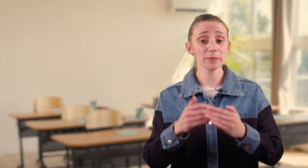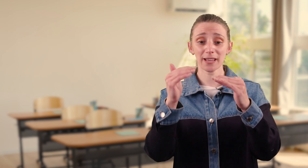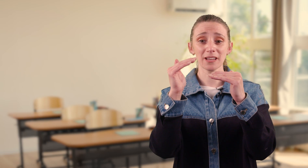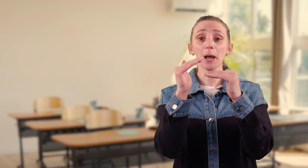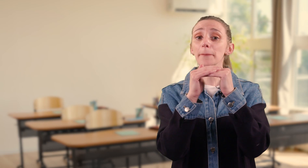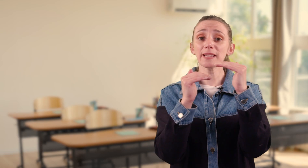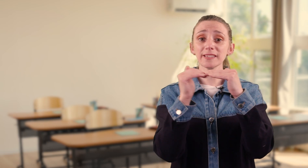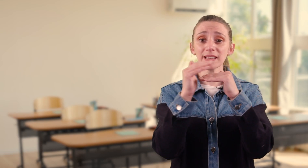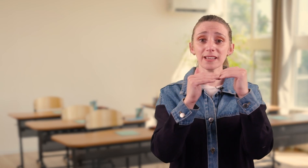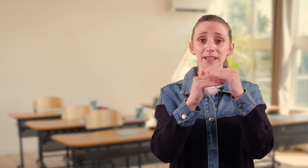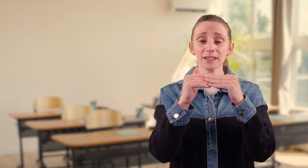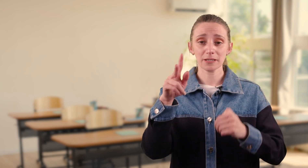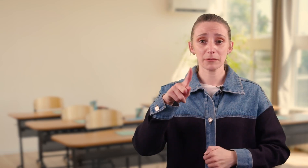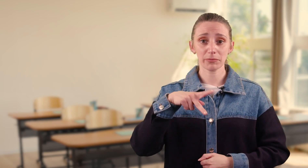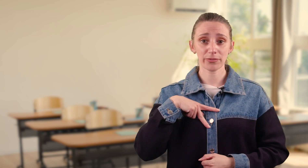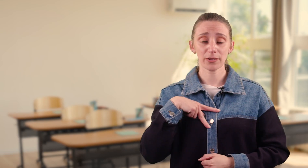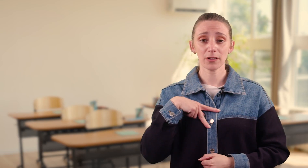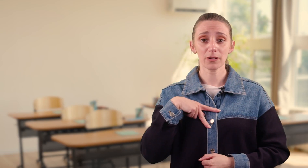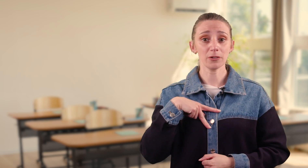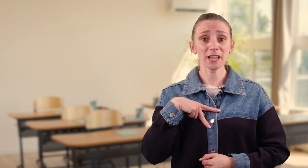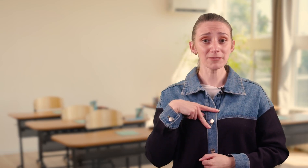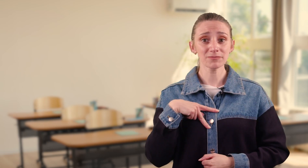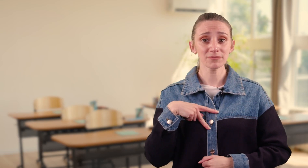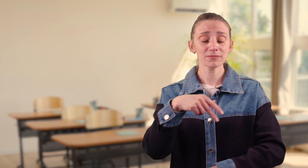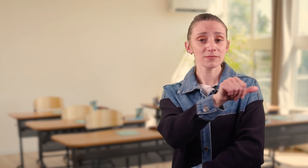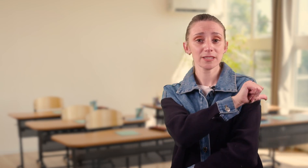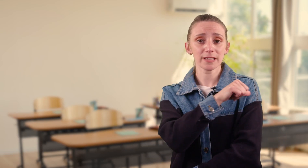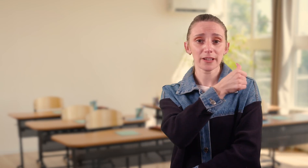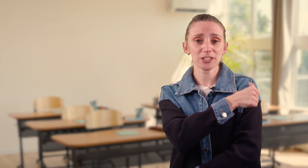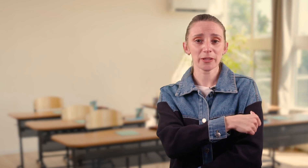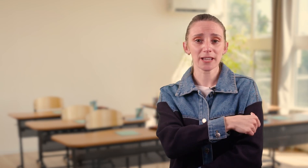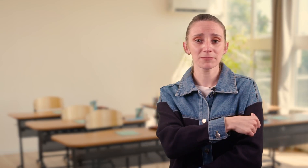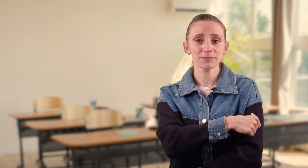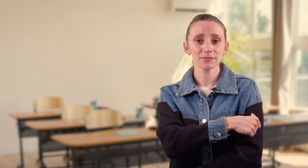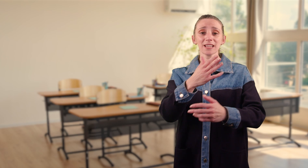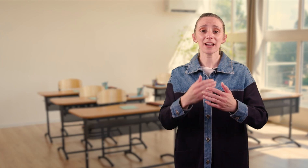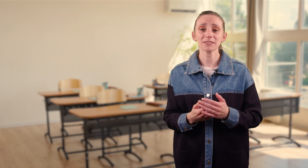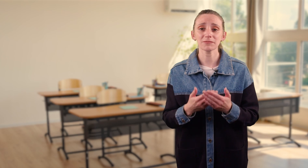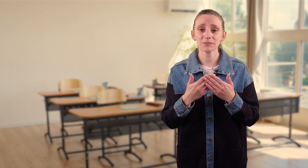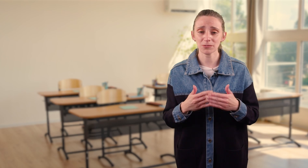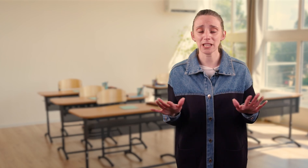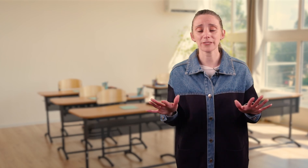ben, métier, le mien, c'est infirmière. Et là, vous avez fini.